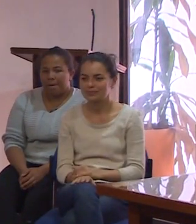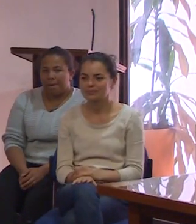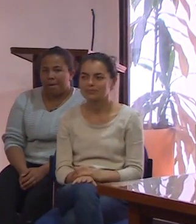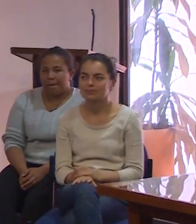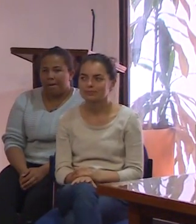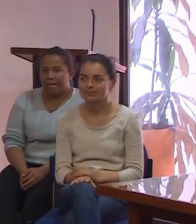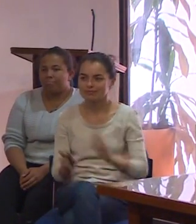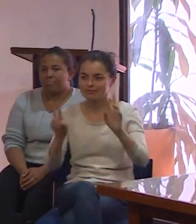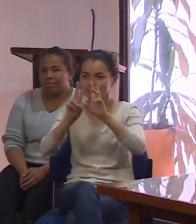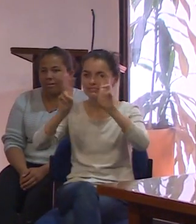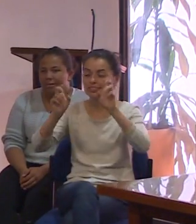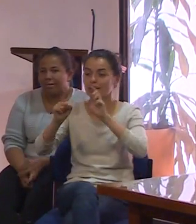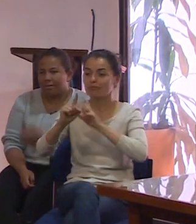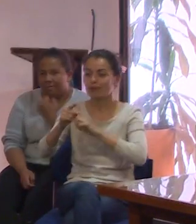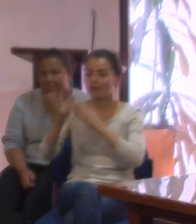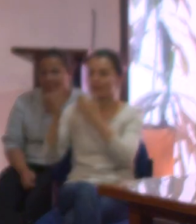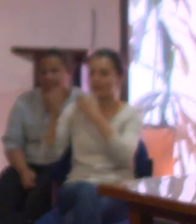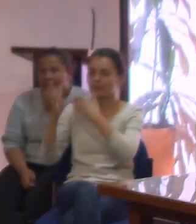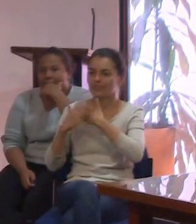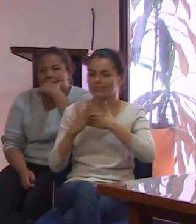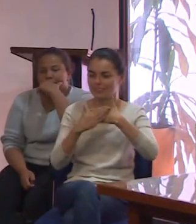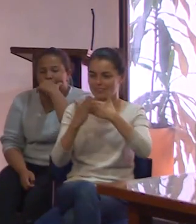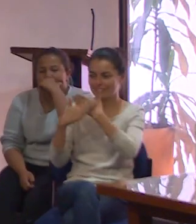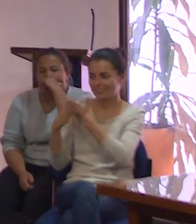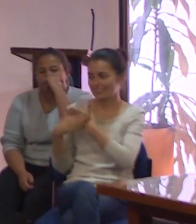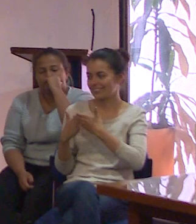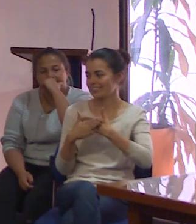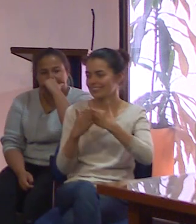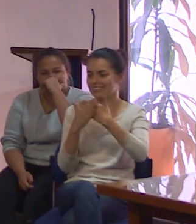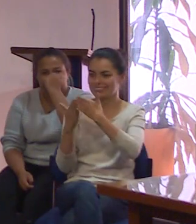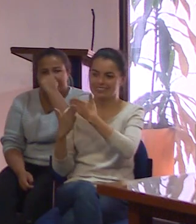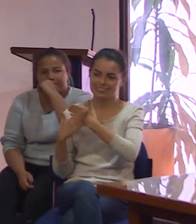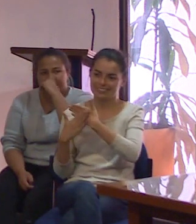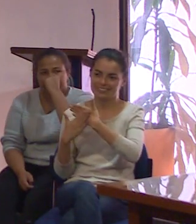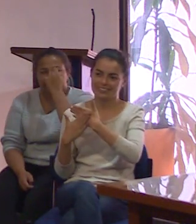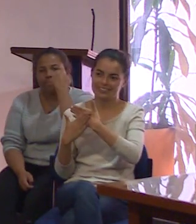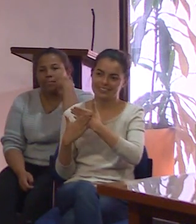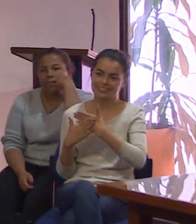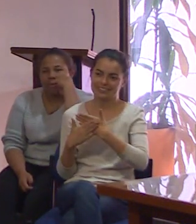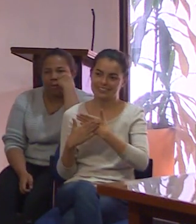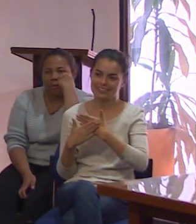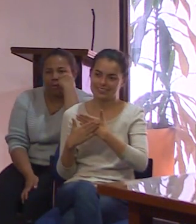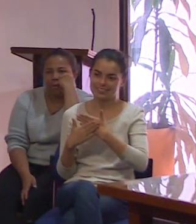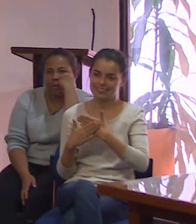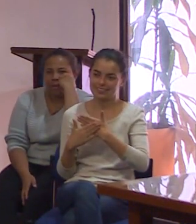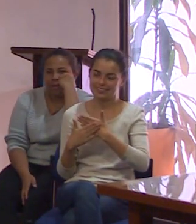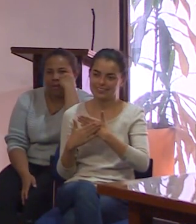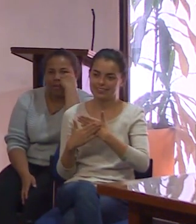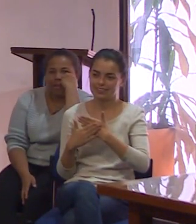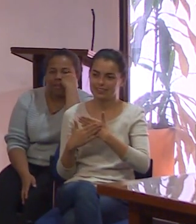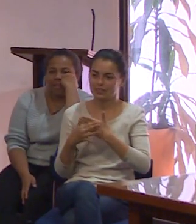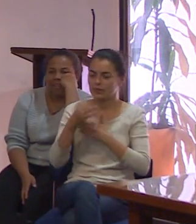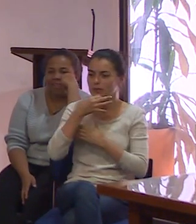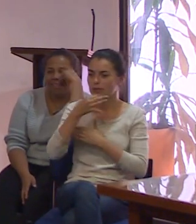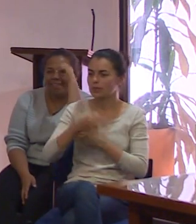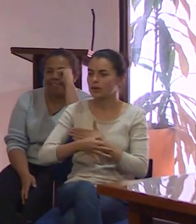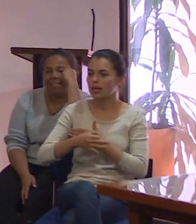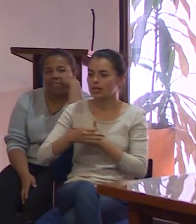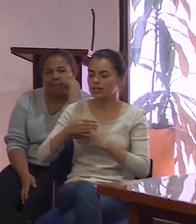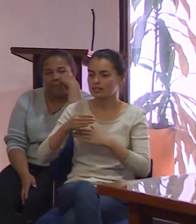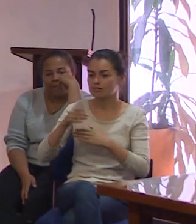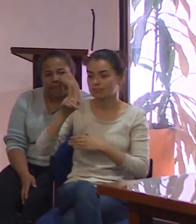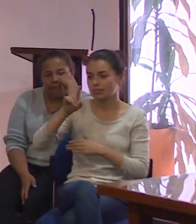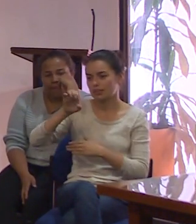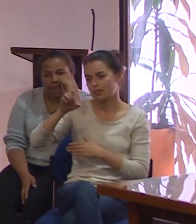temática que puede convocar de una manera integral, que tiene que ver, por ejemplo, con la seguridad alimentaria. La seguridad